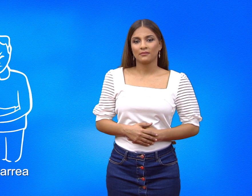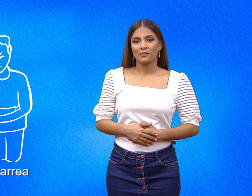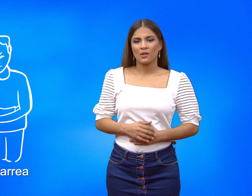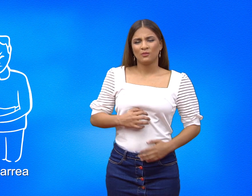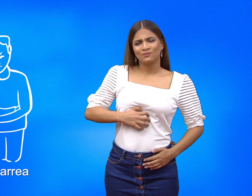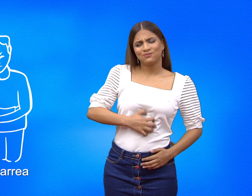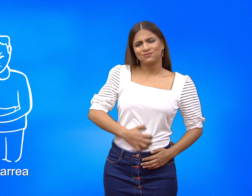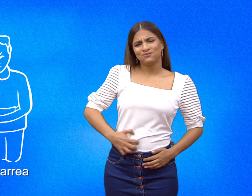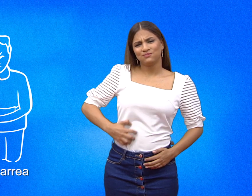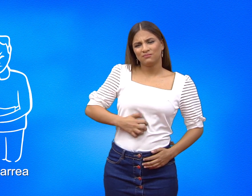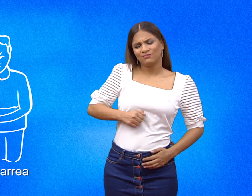diarrea